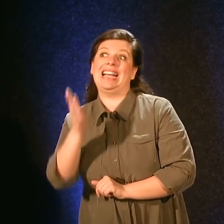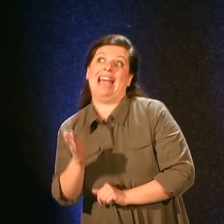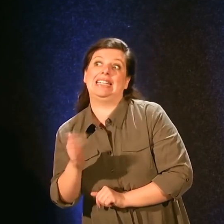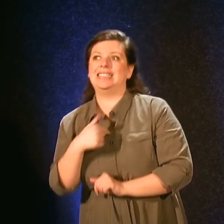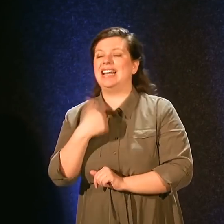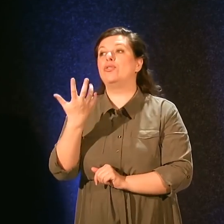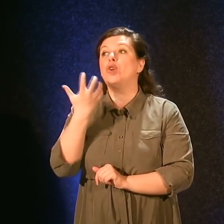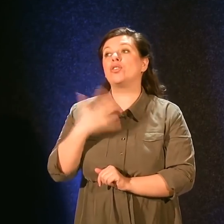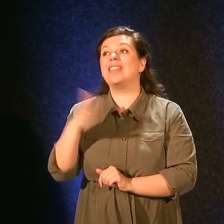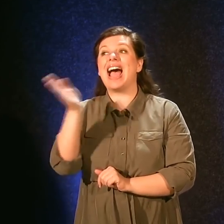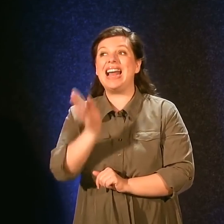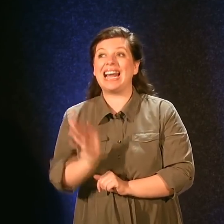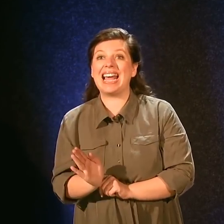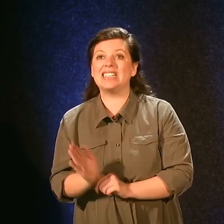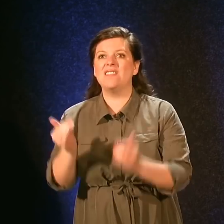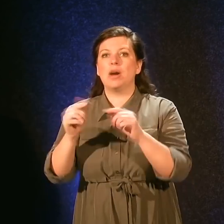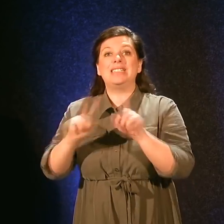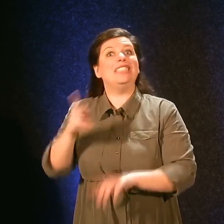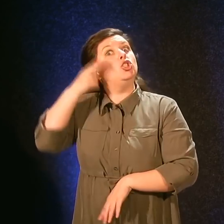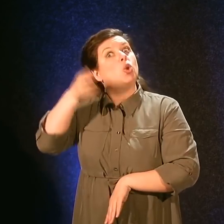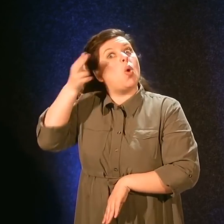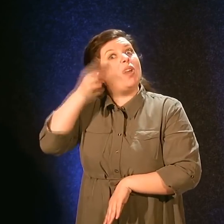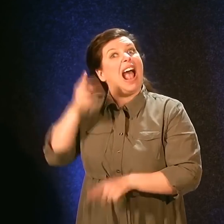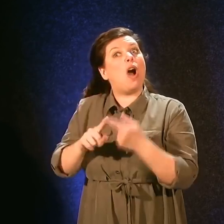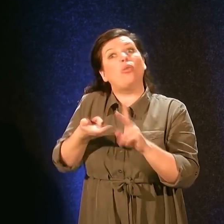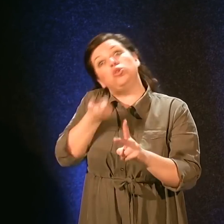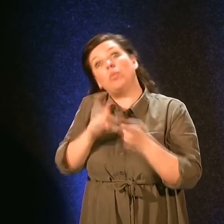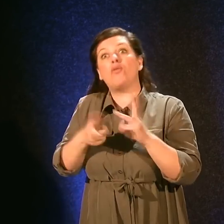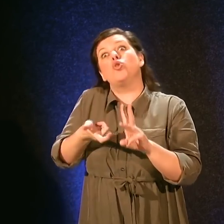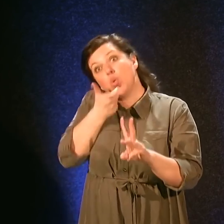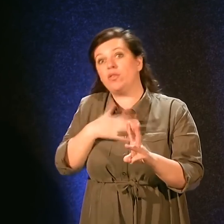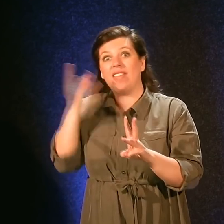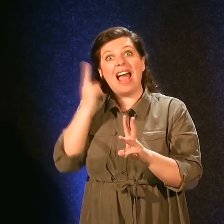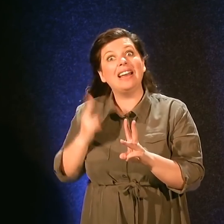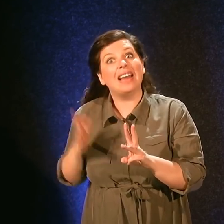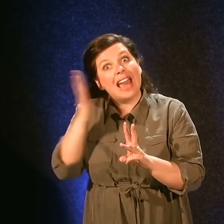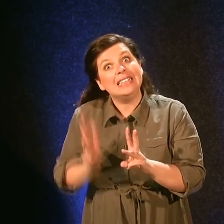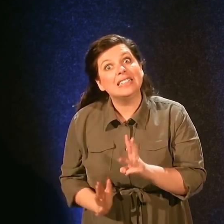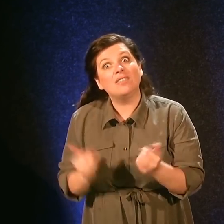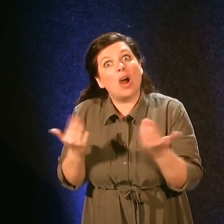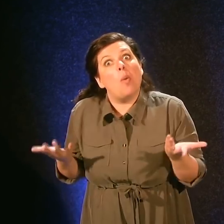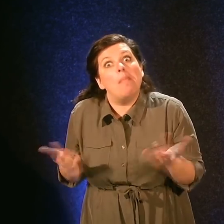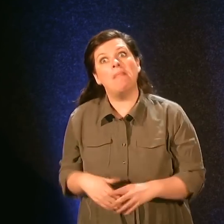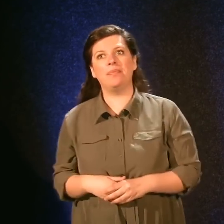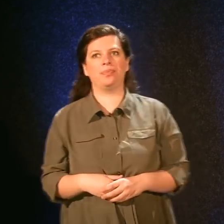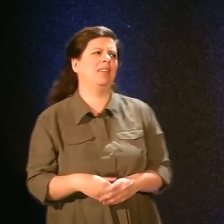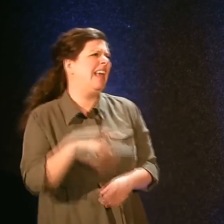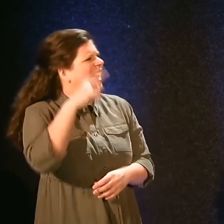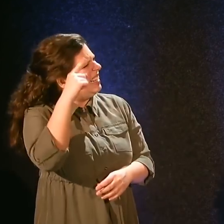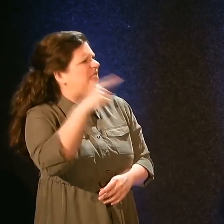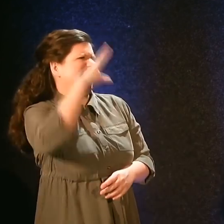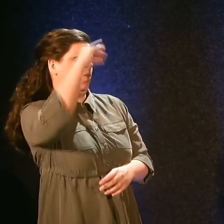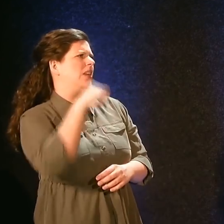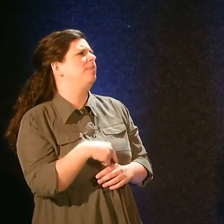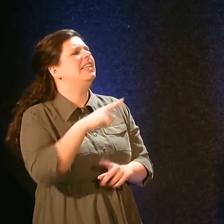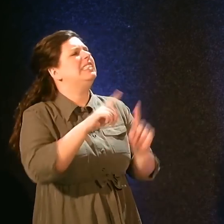lees vrucht van de Heilige Geest. Waarom is het niet chocola of snoep of koek van de Heilige Geest? Ja, weet je, Olly, snoep en koek zijn eigenlijk helemaal niet zo